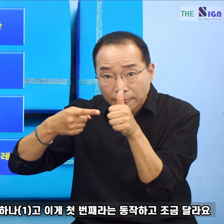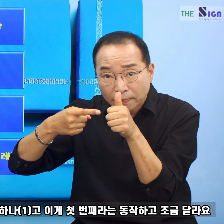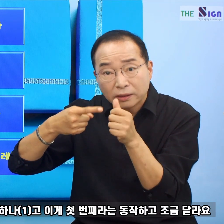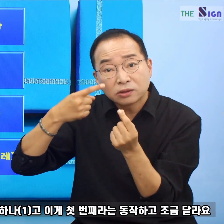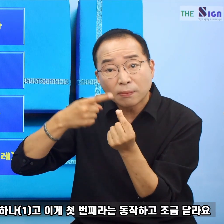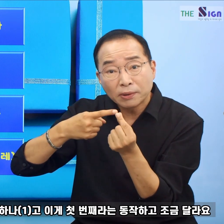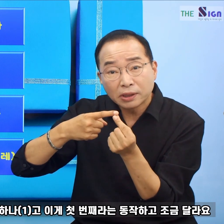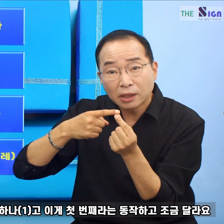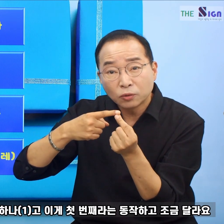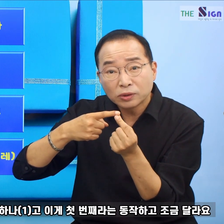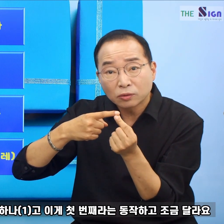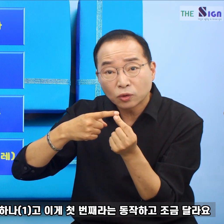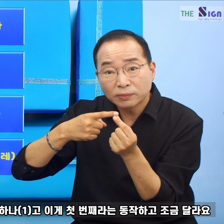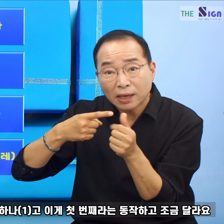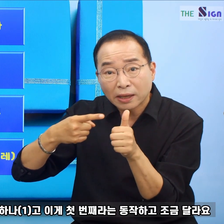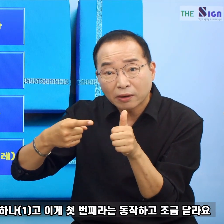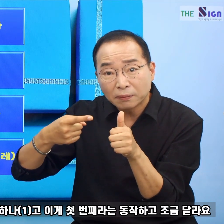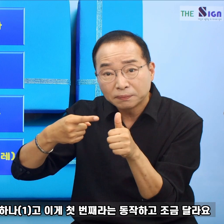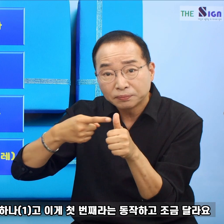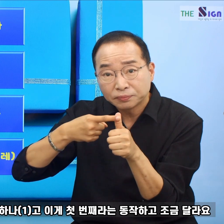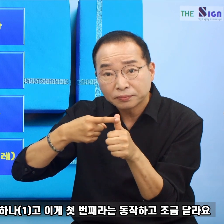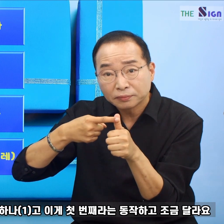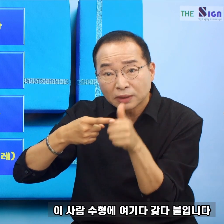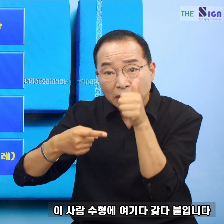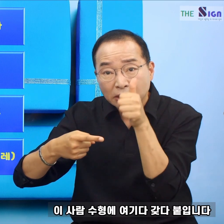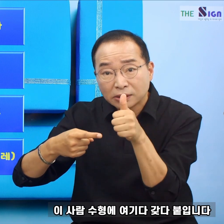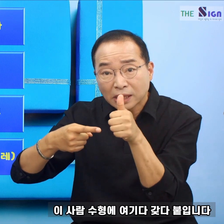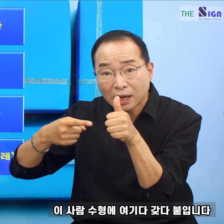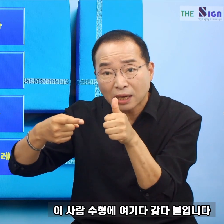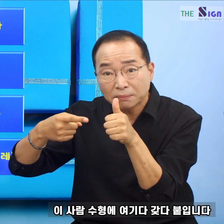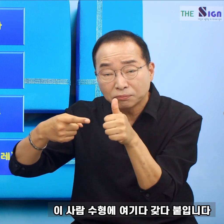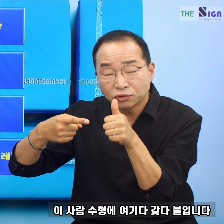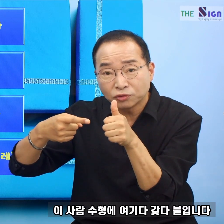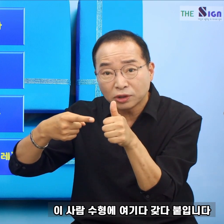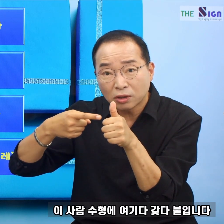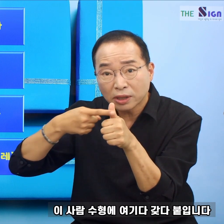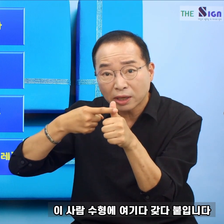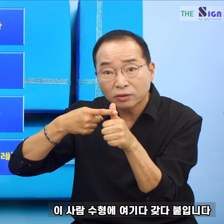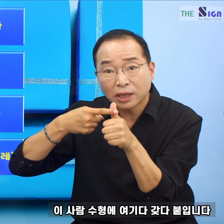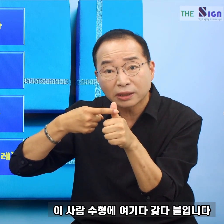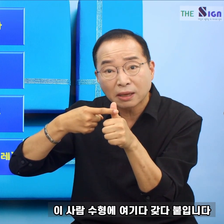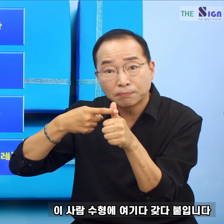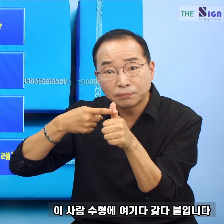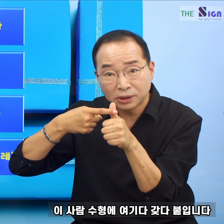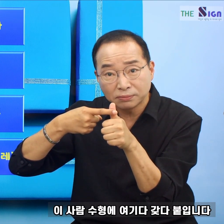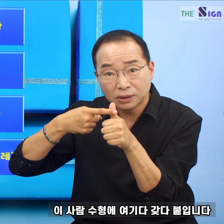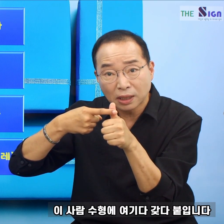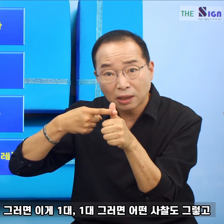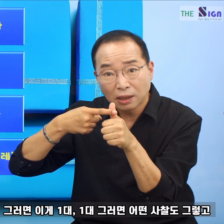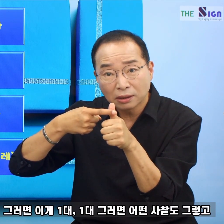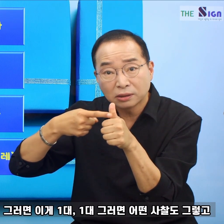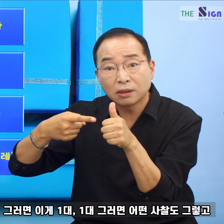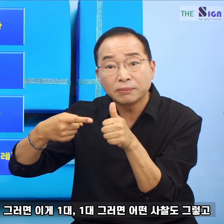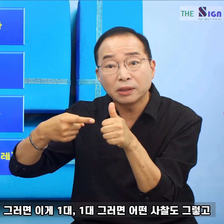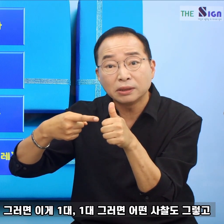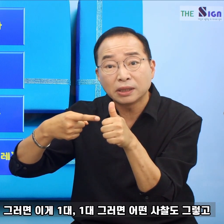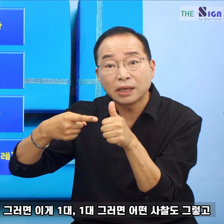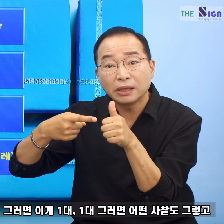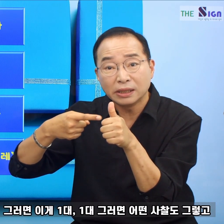이 첫 번째라는 동작은 조금 달라요. 이 사람 수형에 여기다 갖다 붙입니다. 그러면 이게